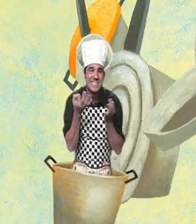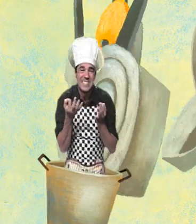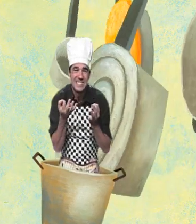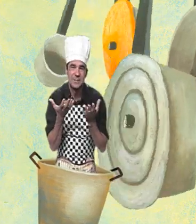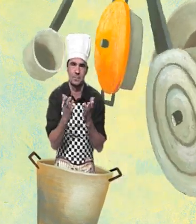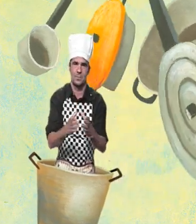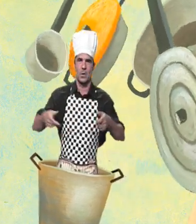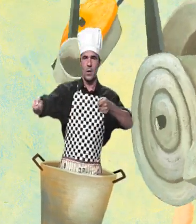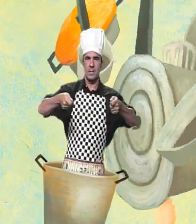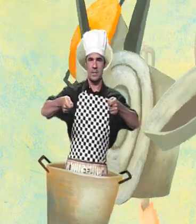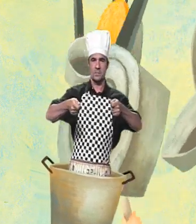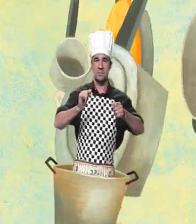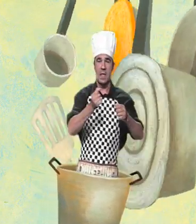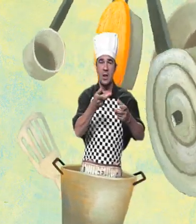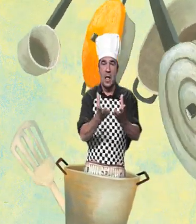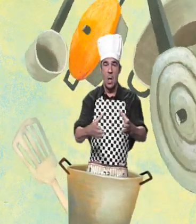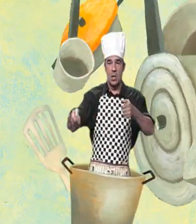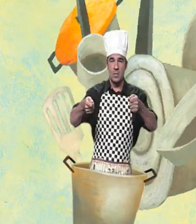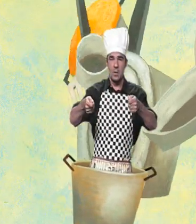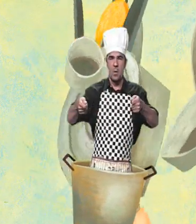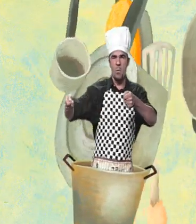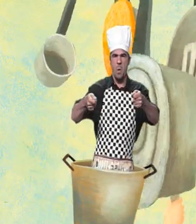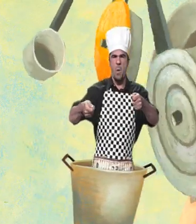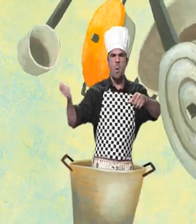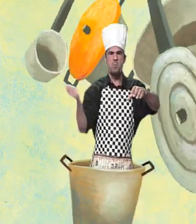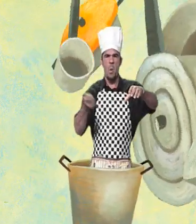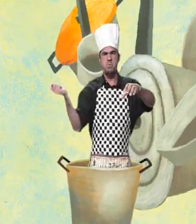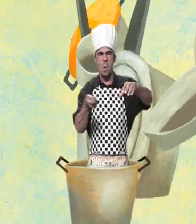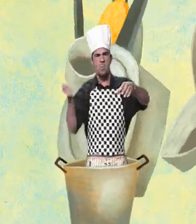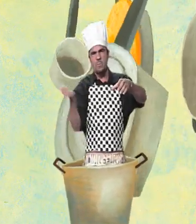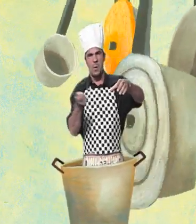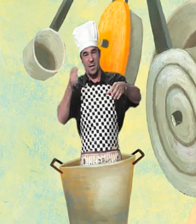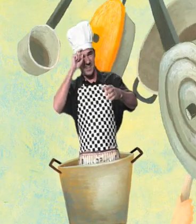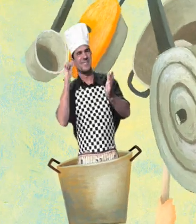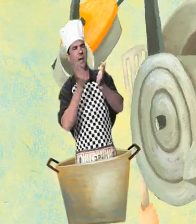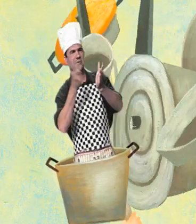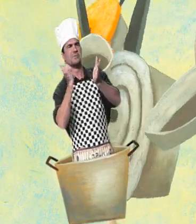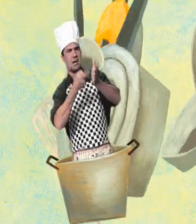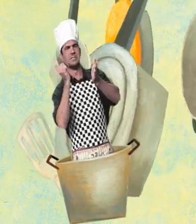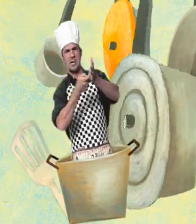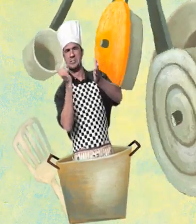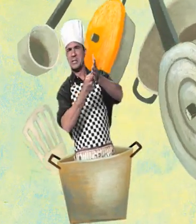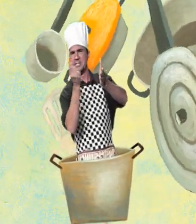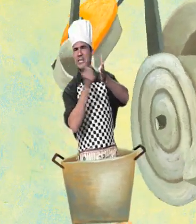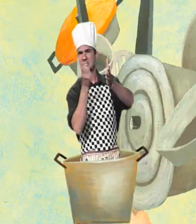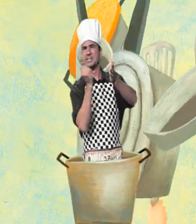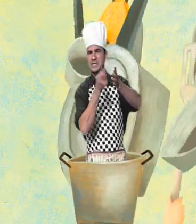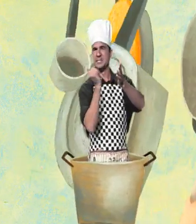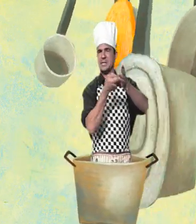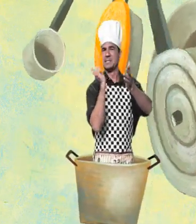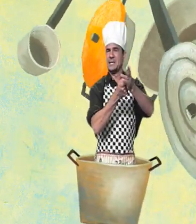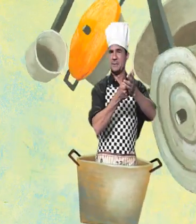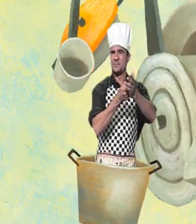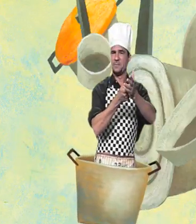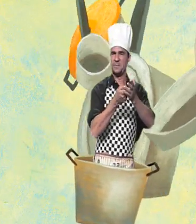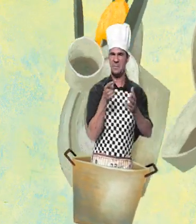Quina era? Les olles! Alguna de les olles que xocaven i li deien el seu nom.